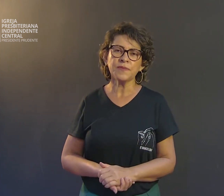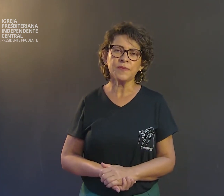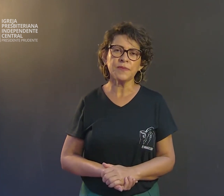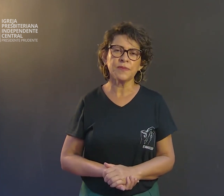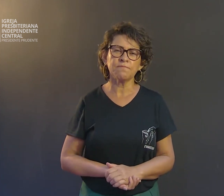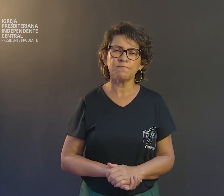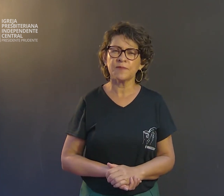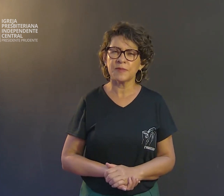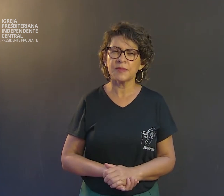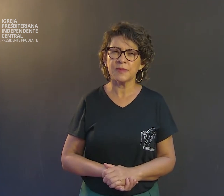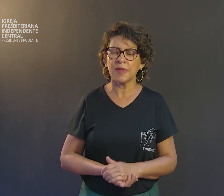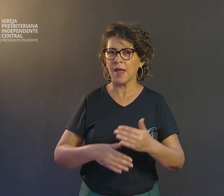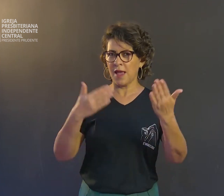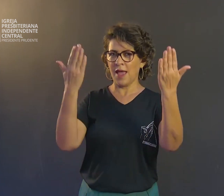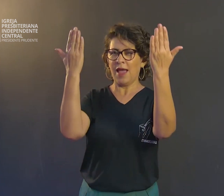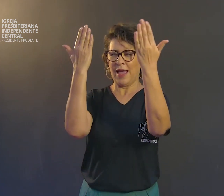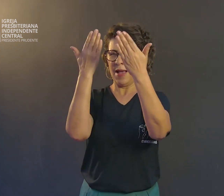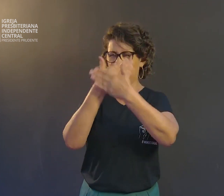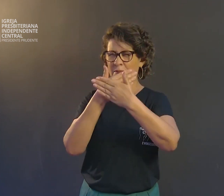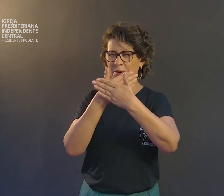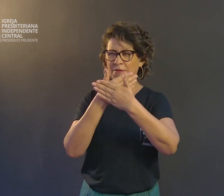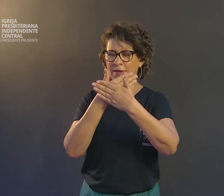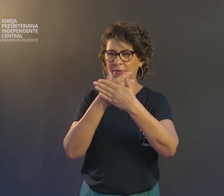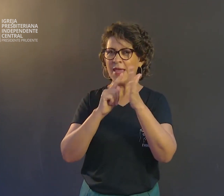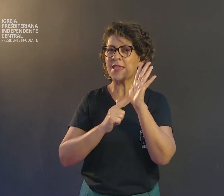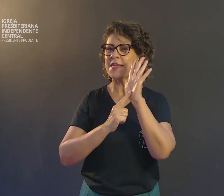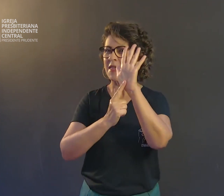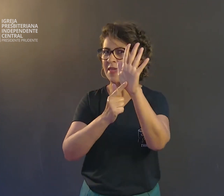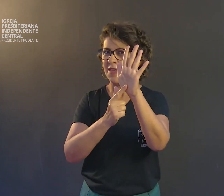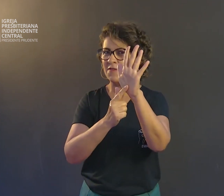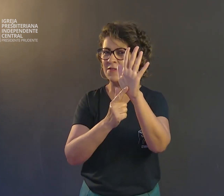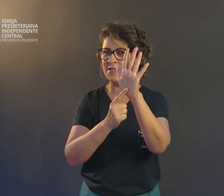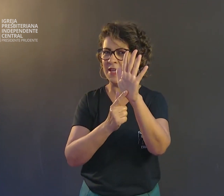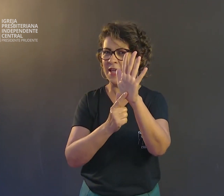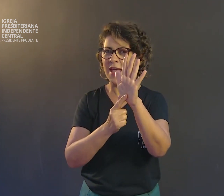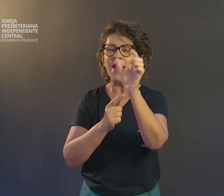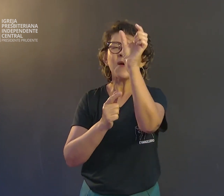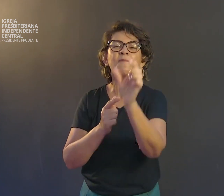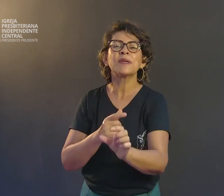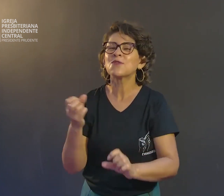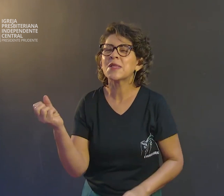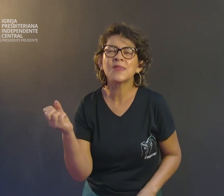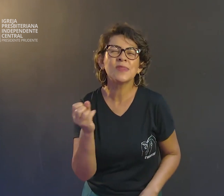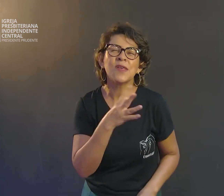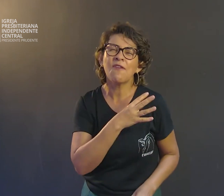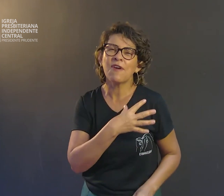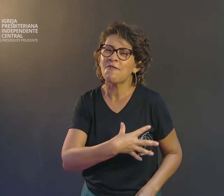A prova de que você agora é uma nova criatura é que você pode ouvir a voz do Espírito Santo em seu